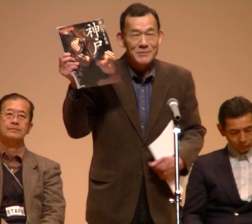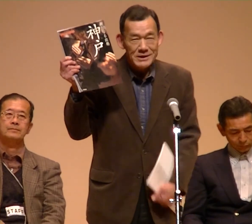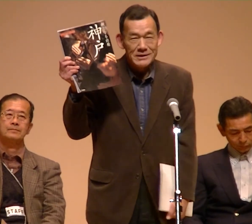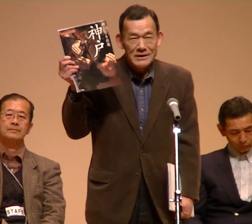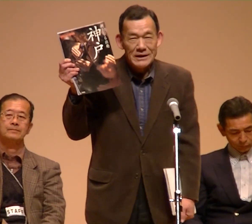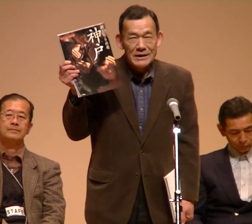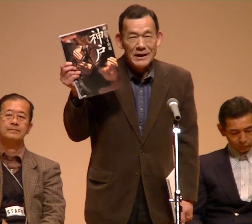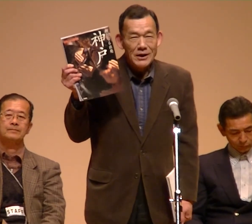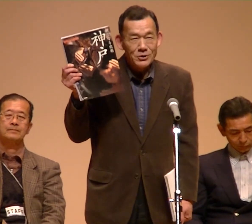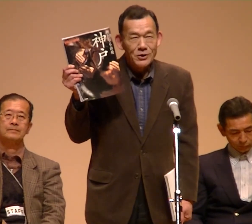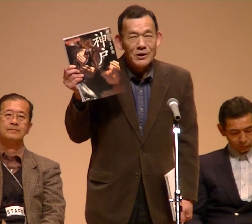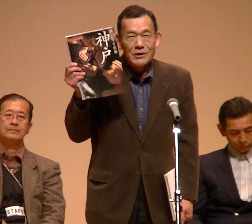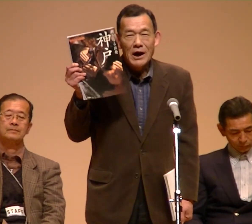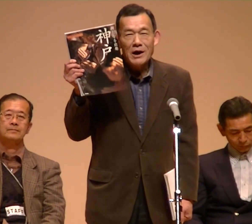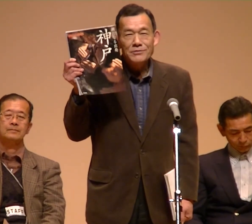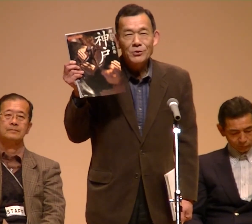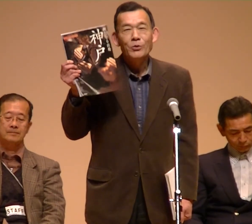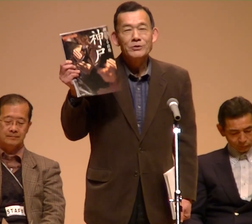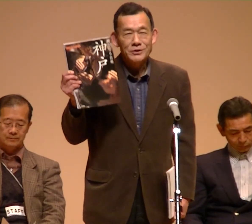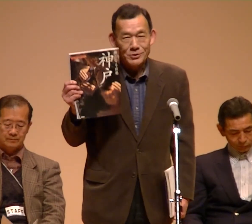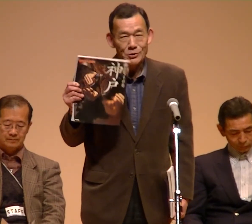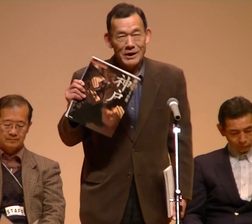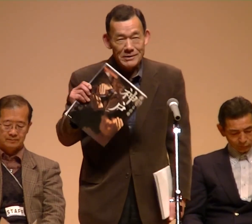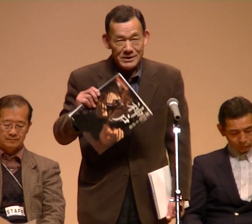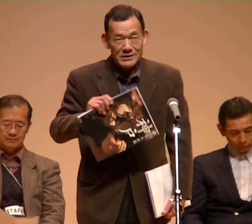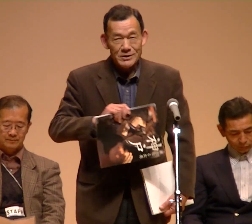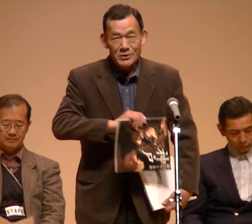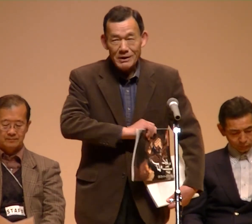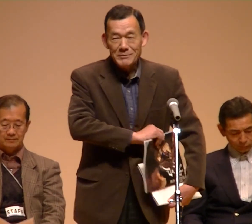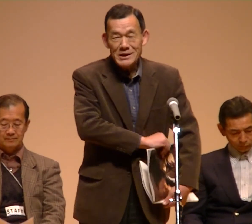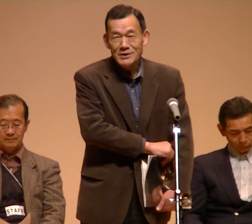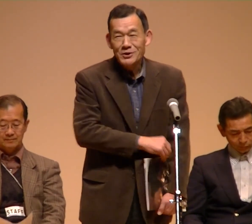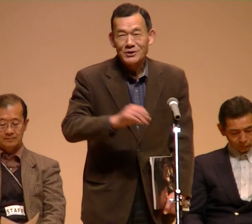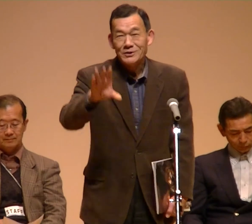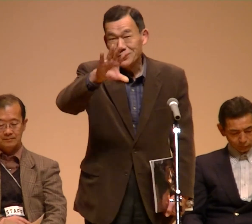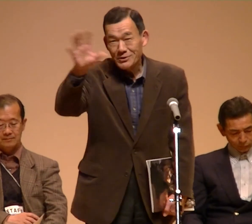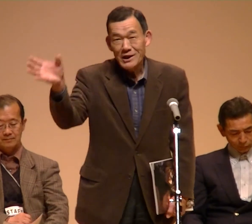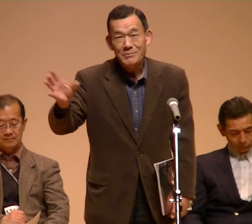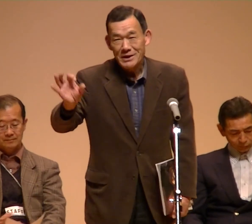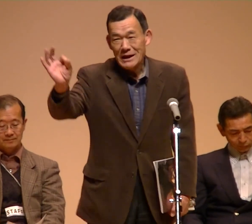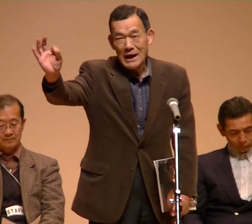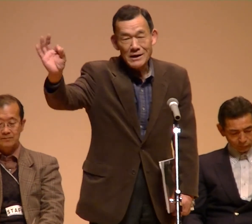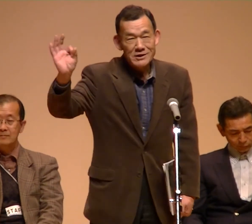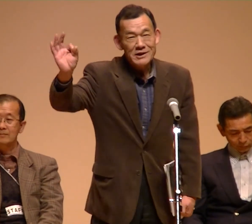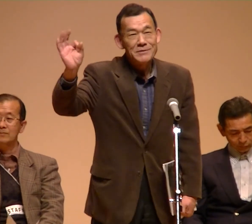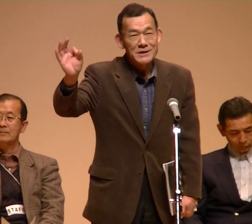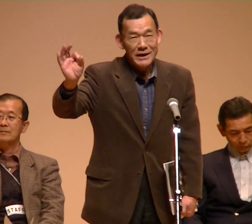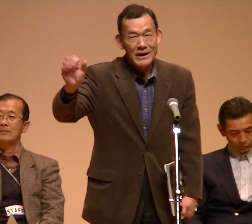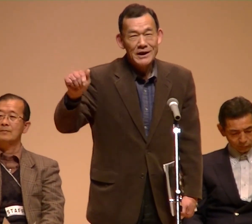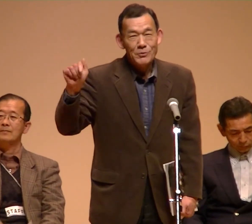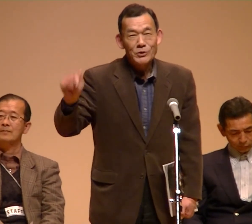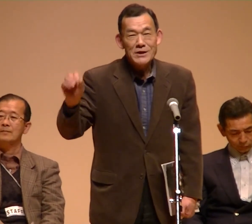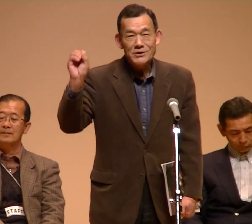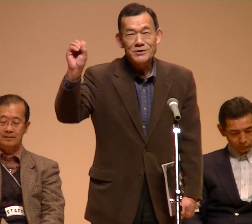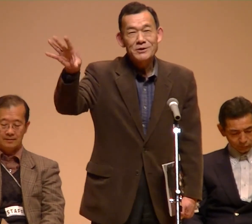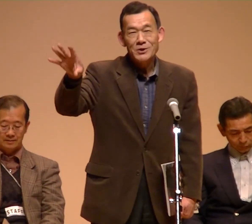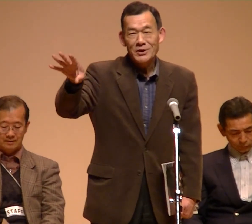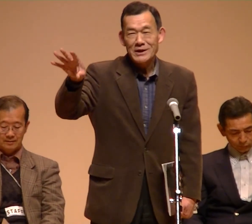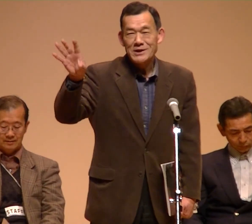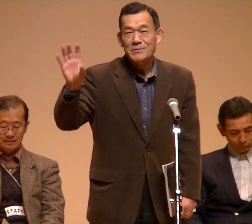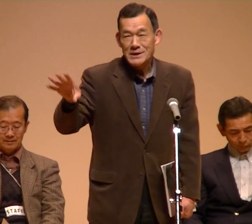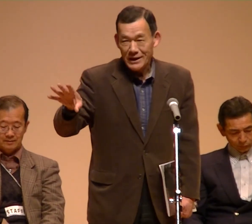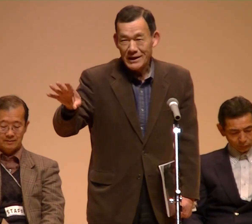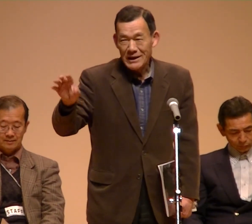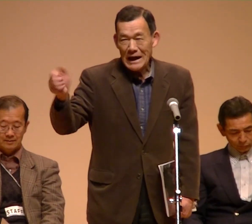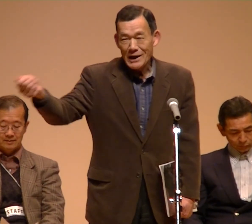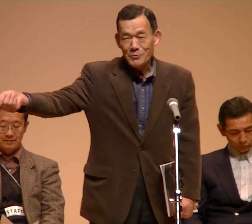中で持っています。で、あとハーフオンという言葉、それは皆さんのうちの手で赤くついてますね。ボタン押すとすぐ緑にな